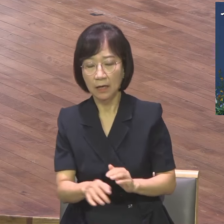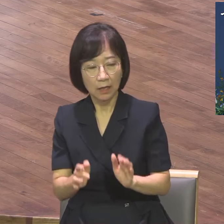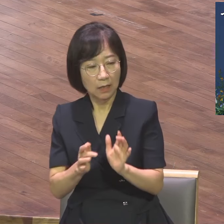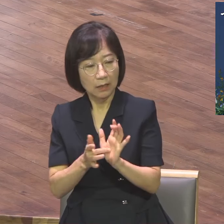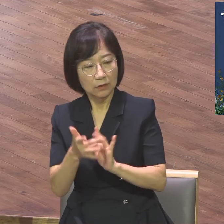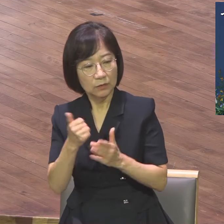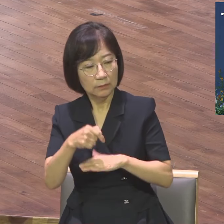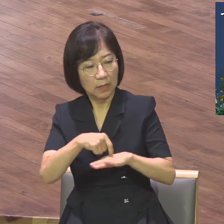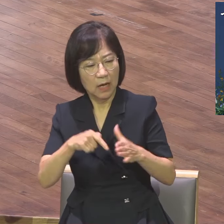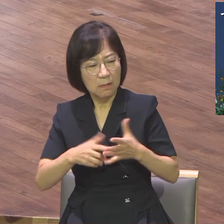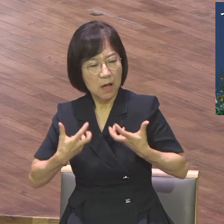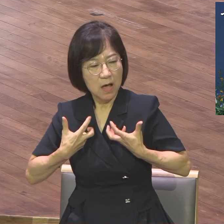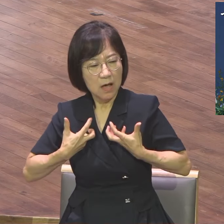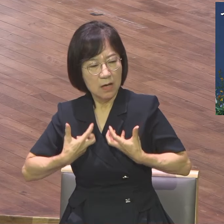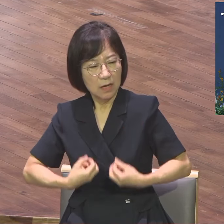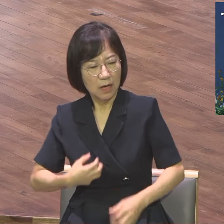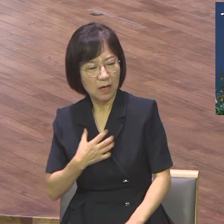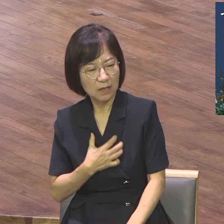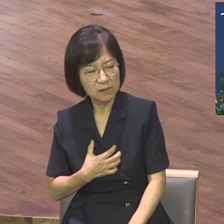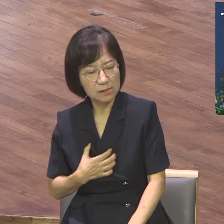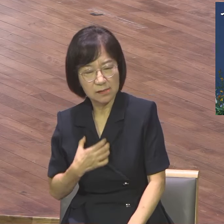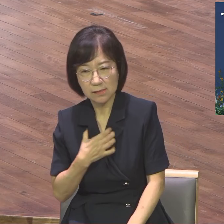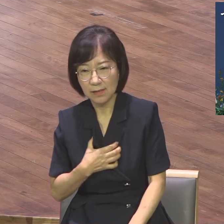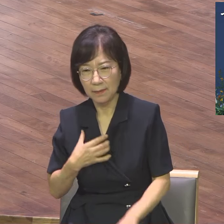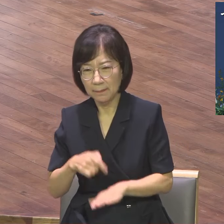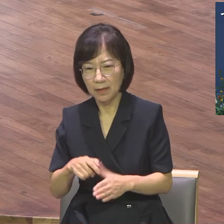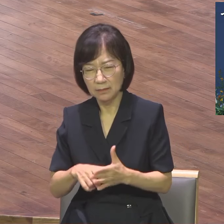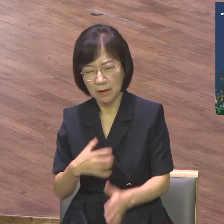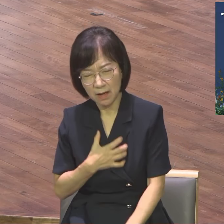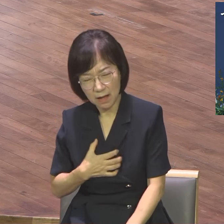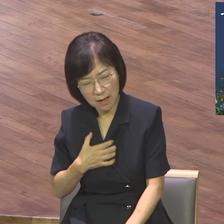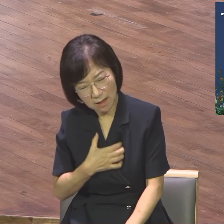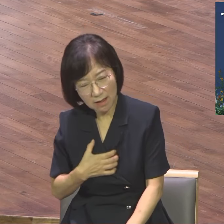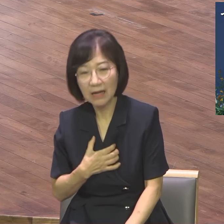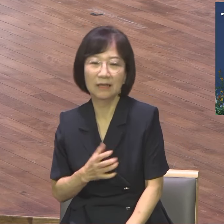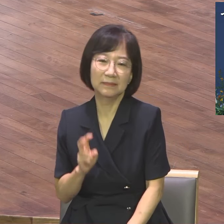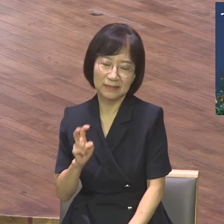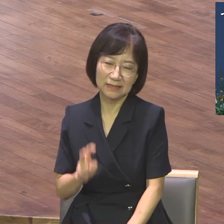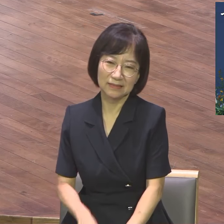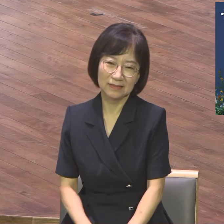아픔, 그 고통 얼마나 아팠을까.